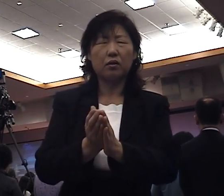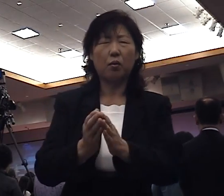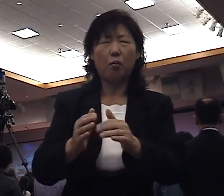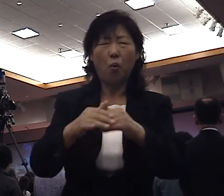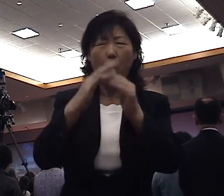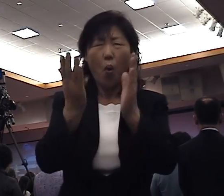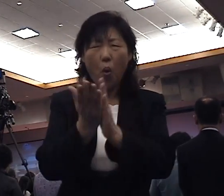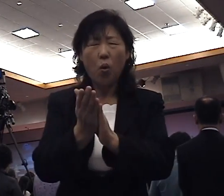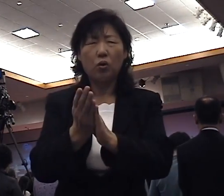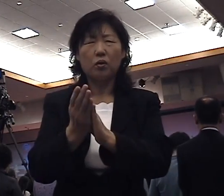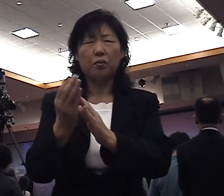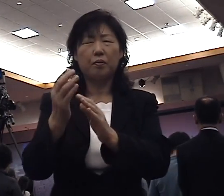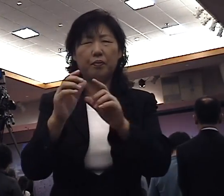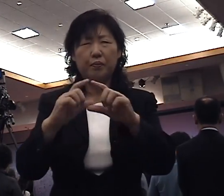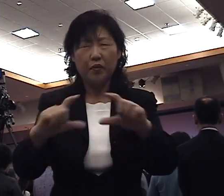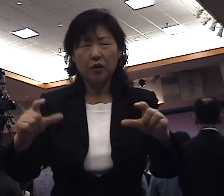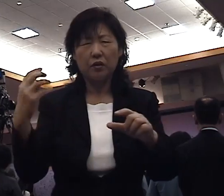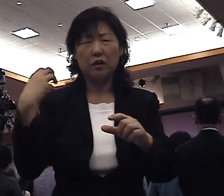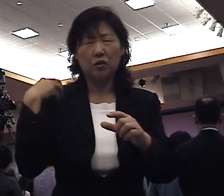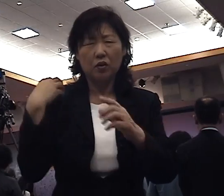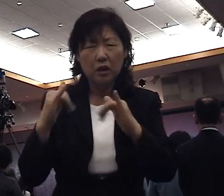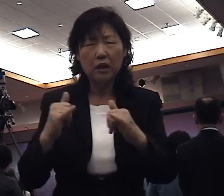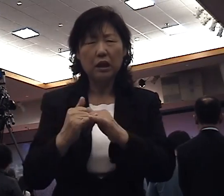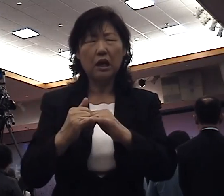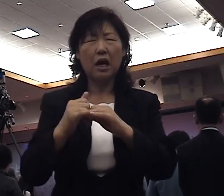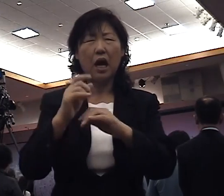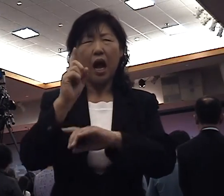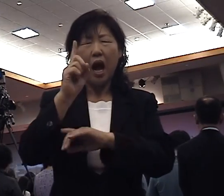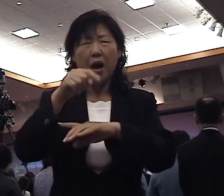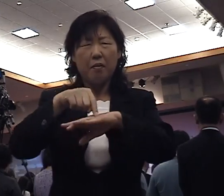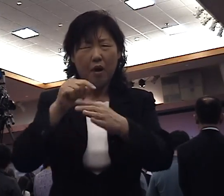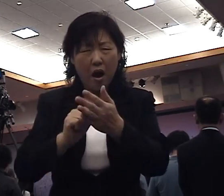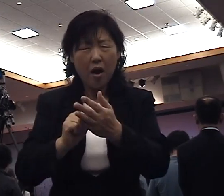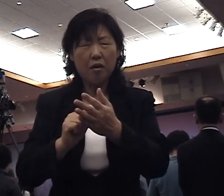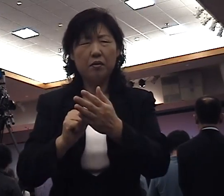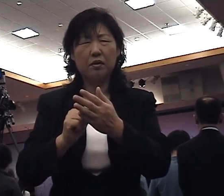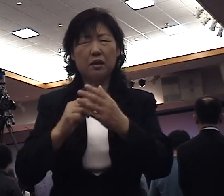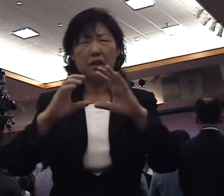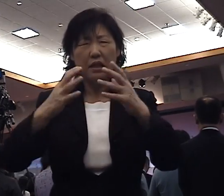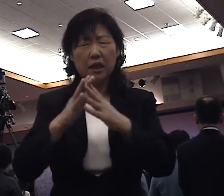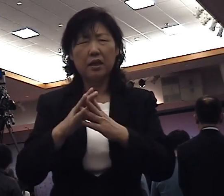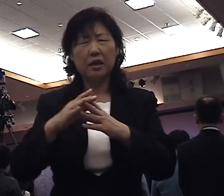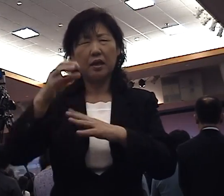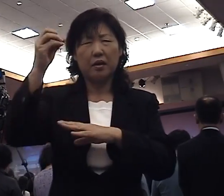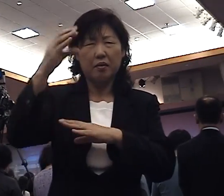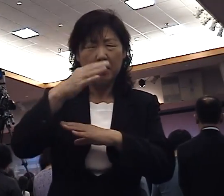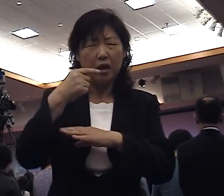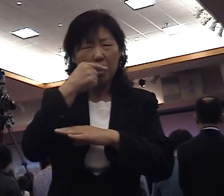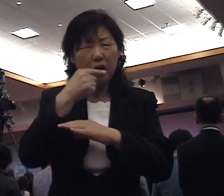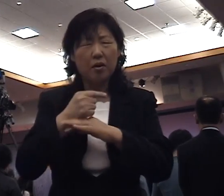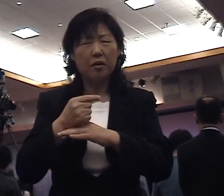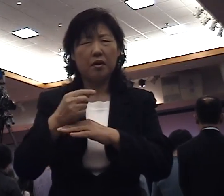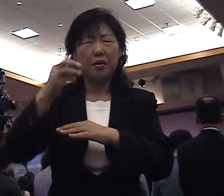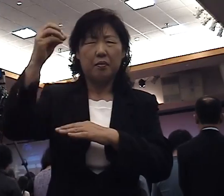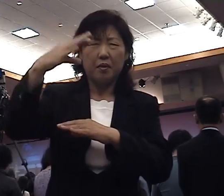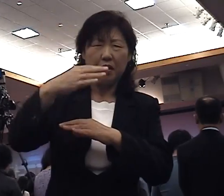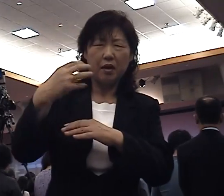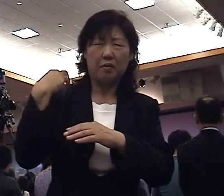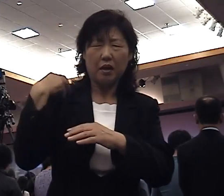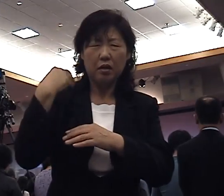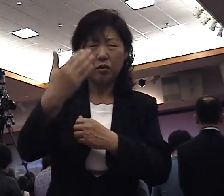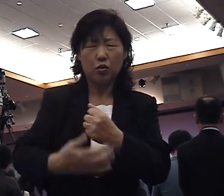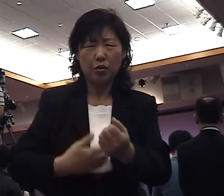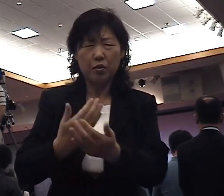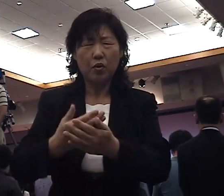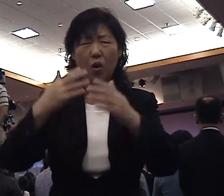모든 평신도 지도자들이 한 마음이 되어 주님의 교회가 세상의 빛과 소금의 사명을 잘 감당하게 하옵소서. 아멘.